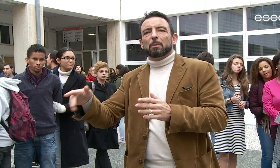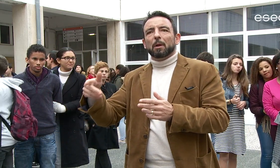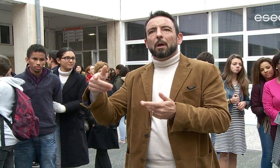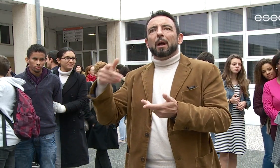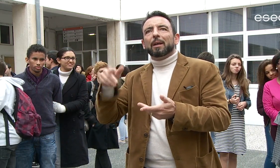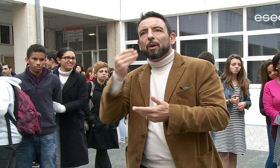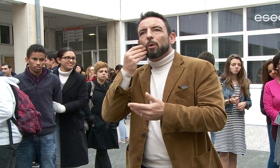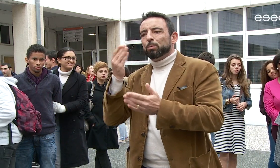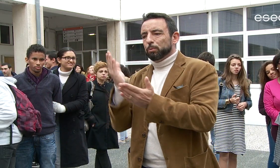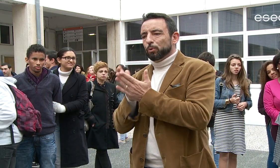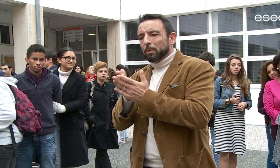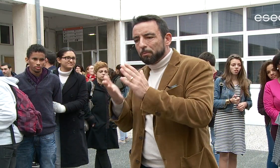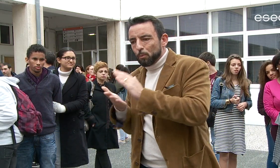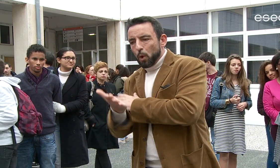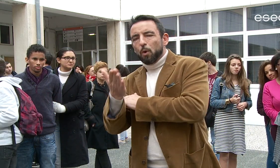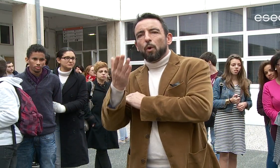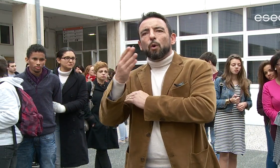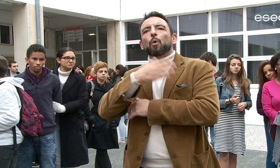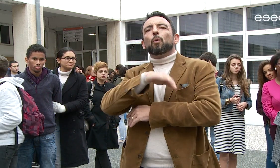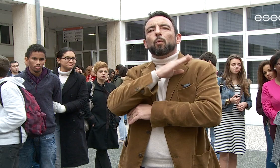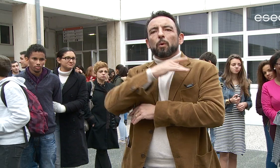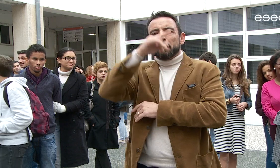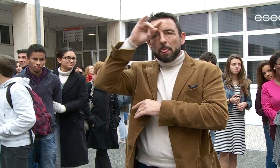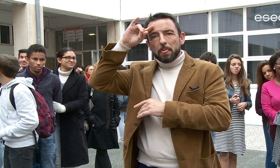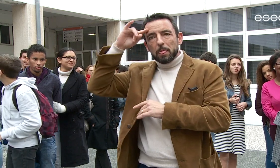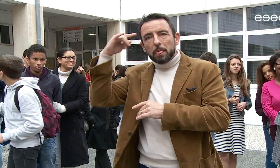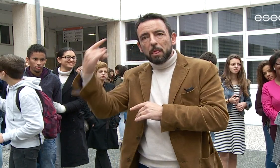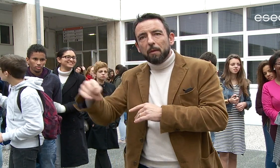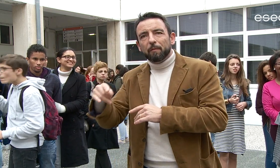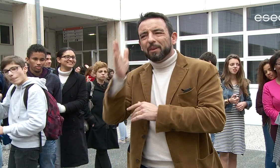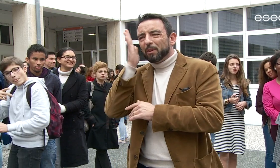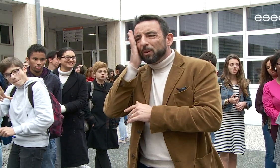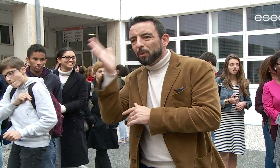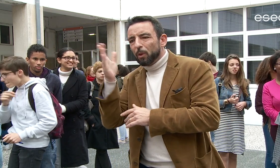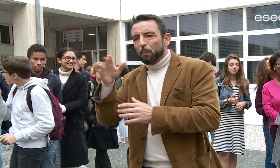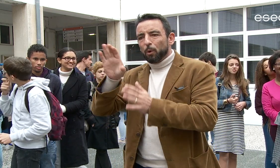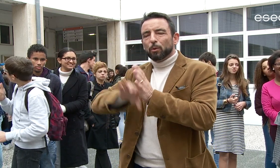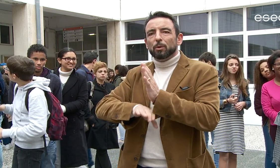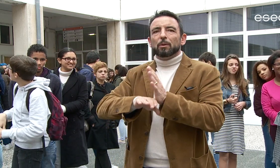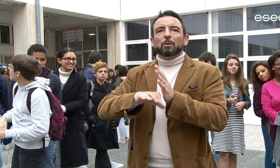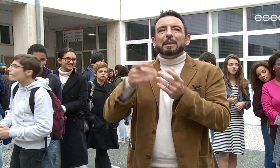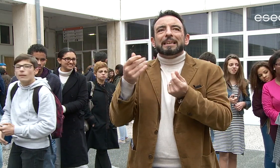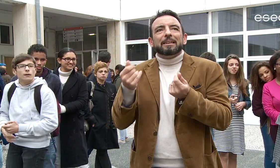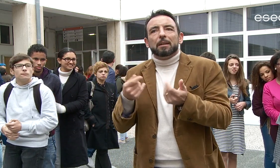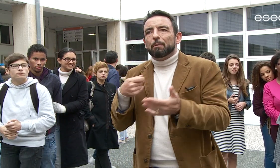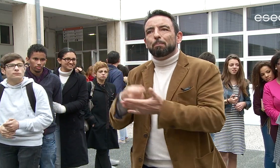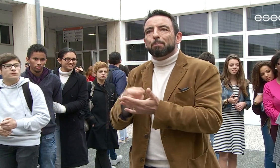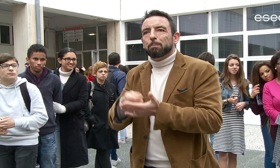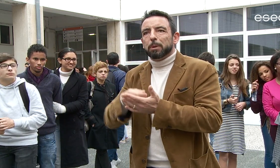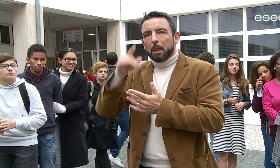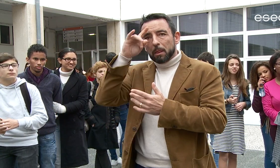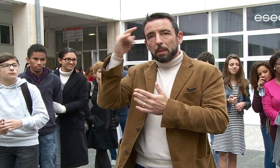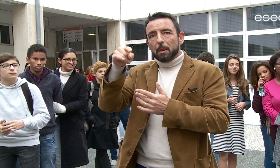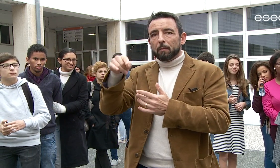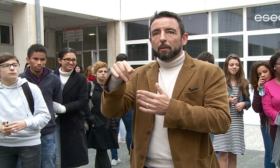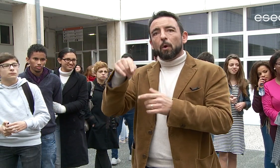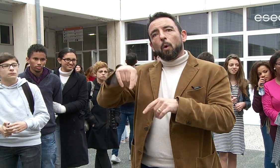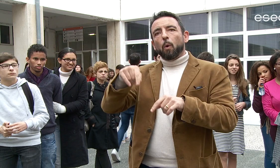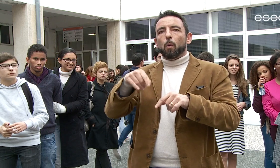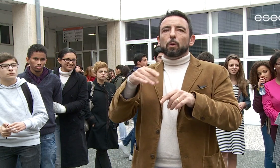que curso é que haveria na eé onde é que poderiam arranjar a residência ou a habitação quais seriam os custos que teriam que que ter para vir para